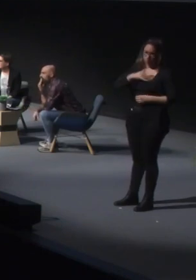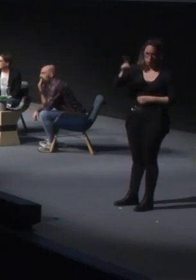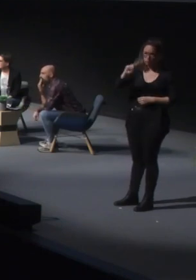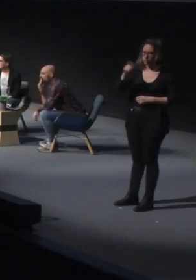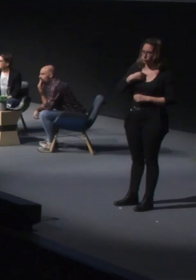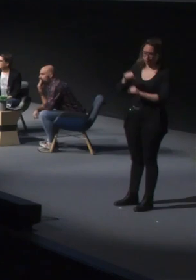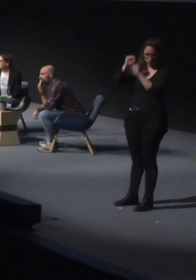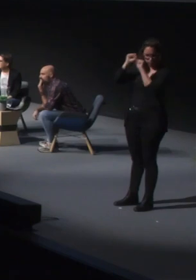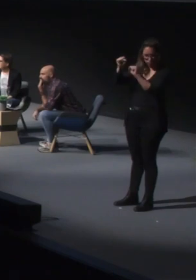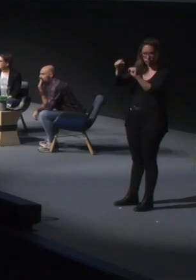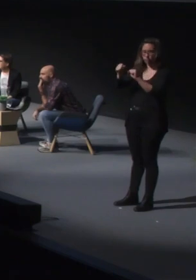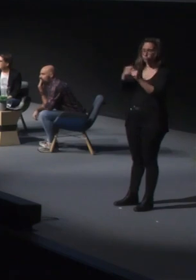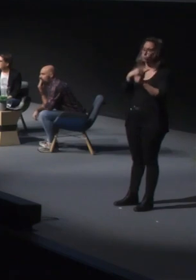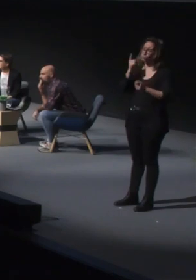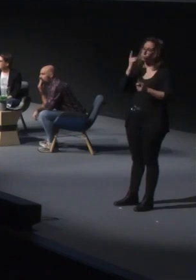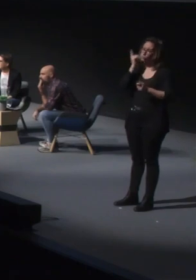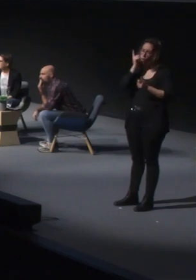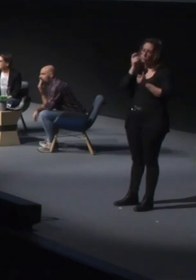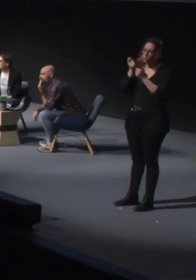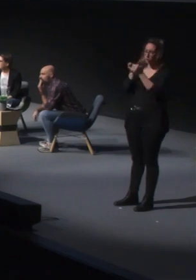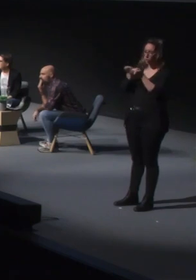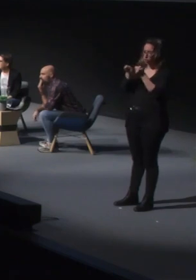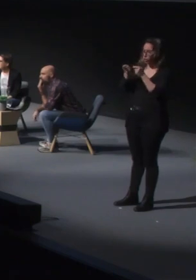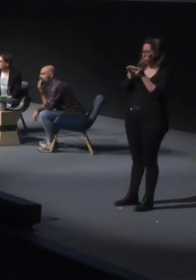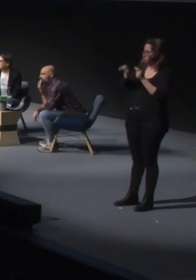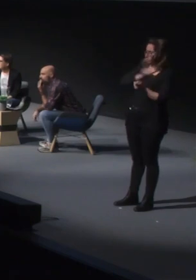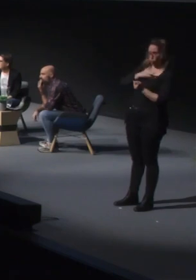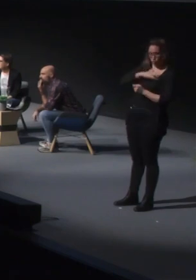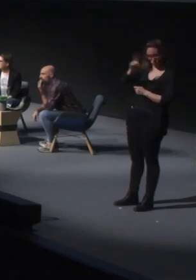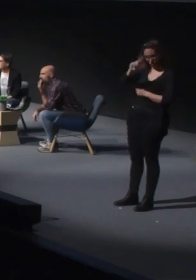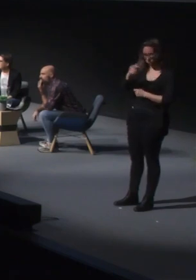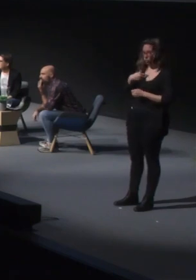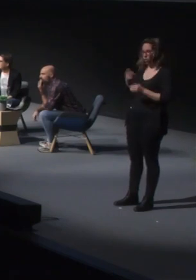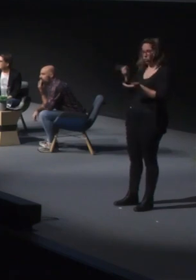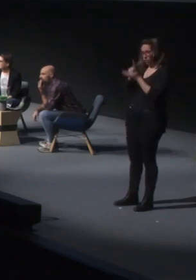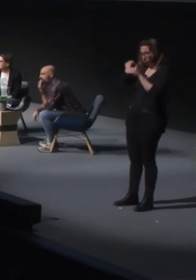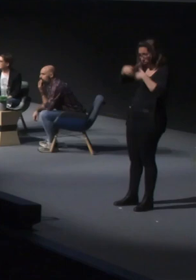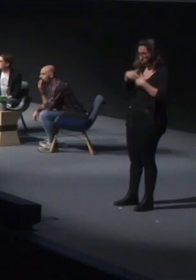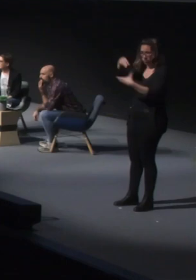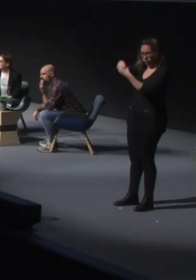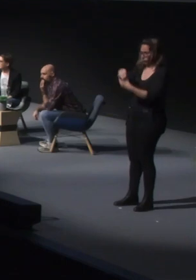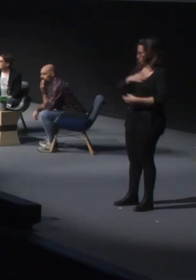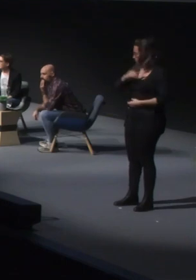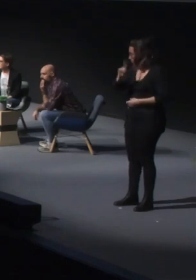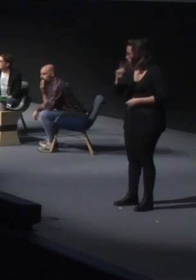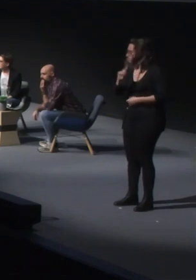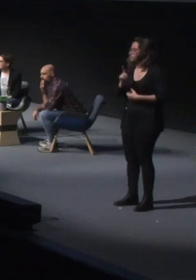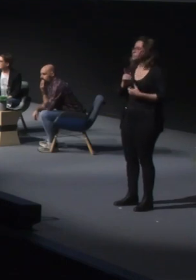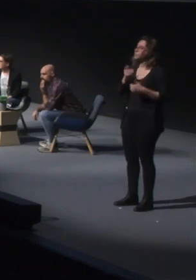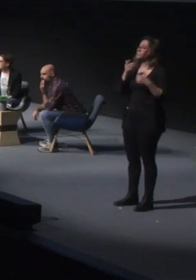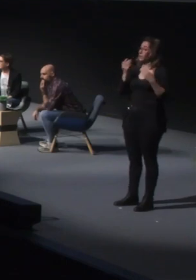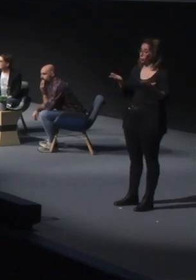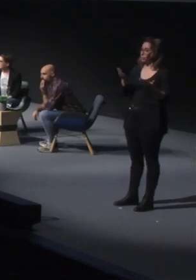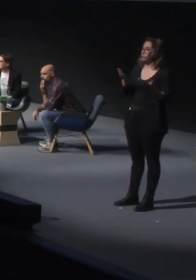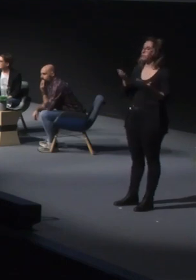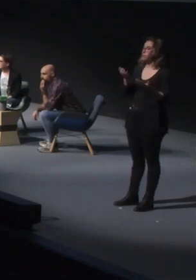quiero que me controles el teléfono con el Family Link, no pienso volver mientras tú estés allí y tal. Entonces, como